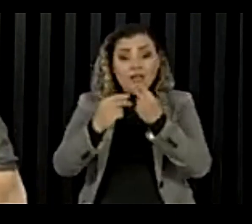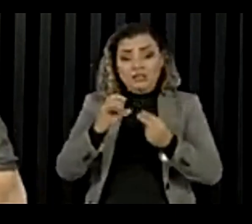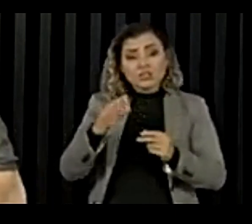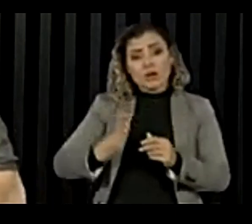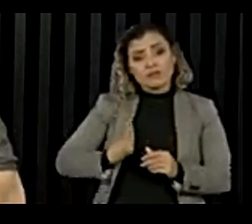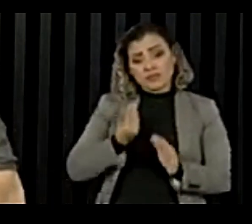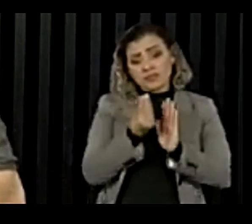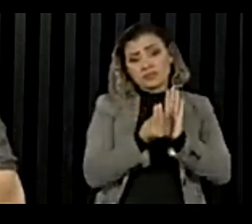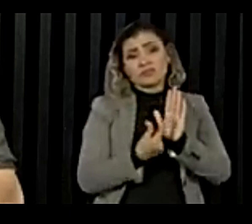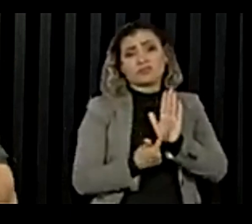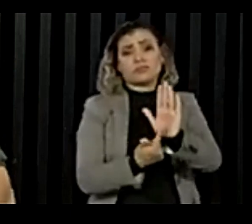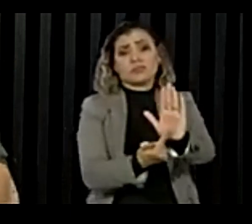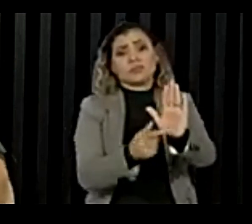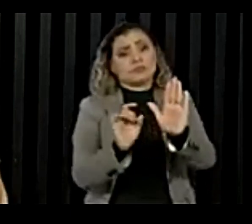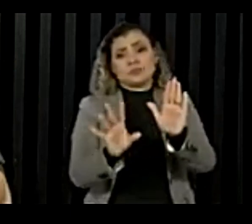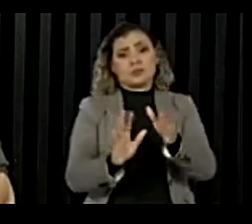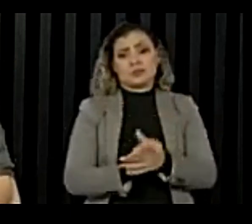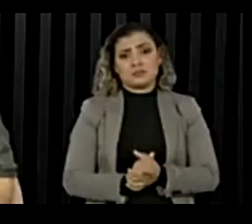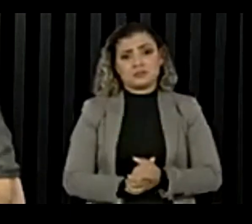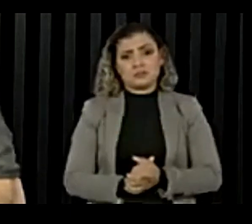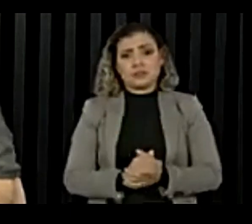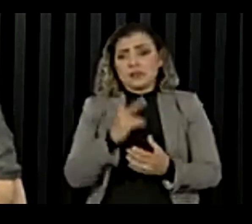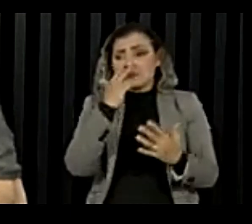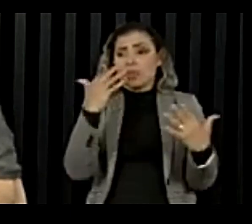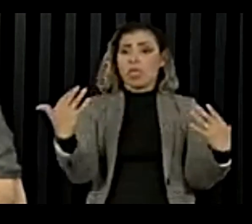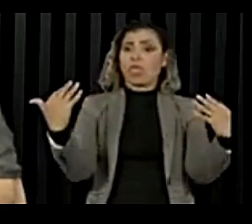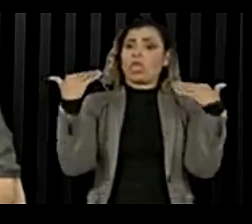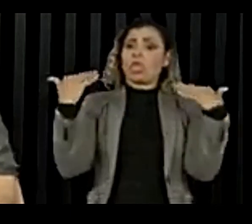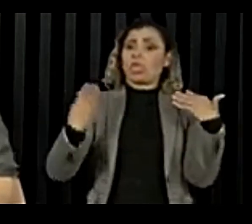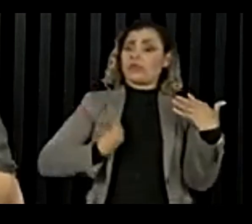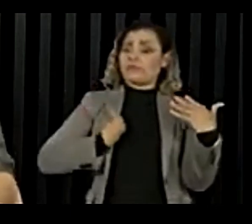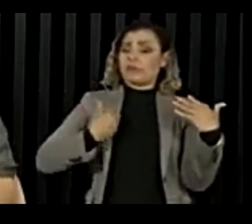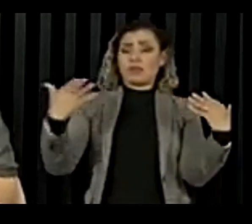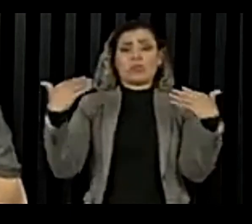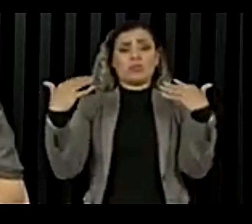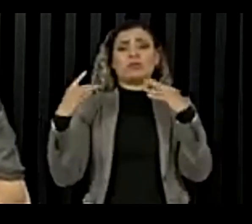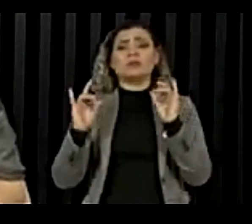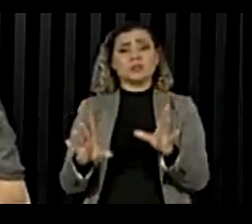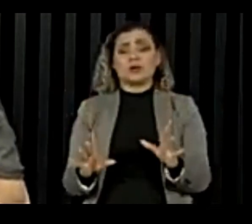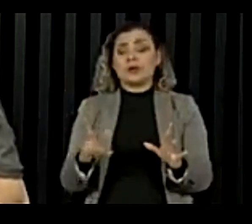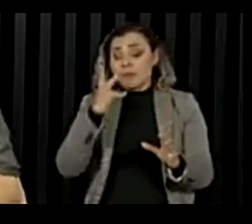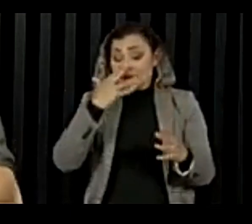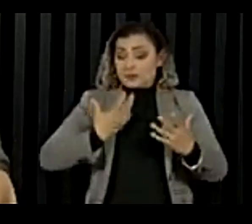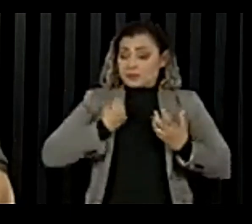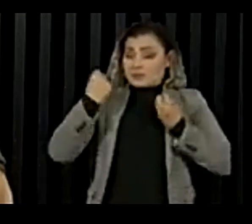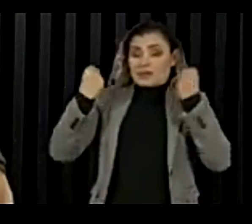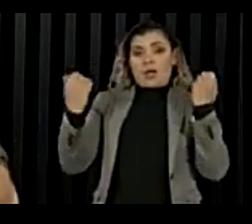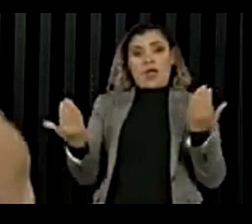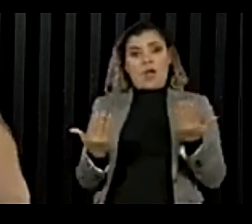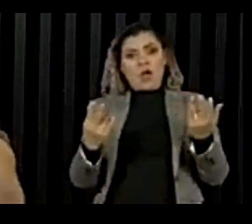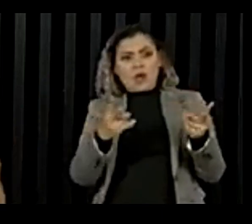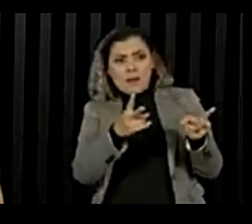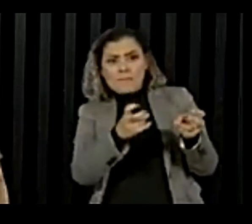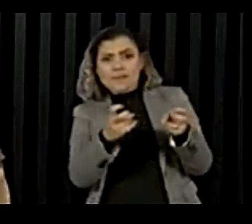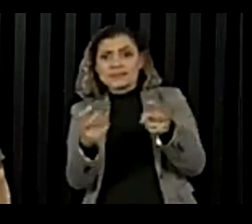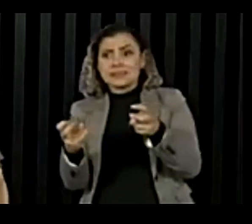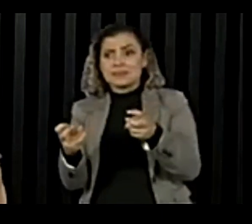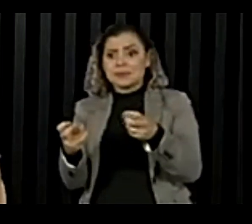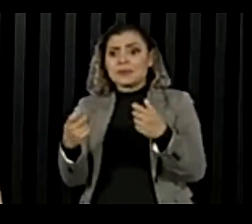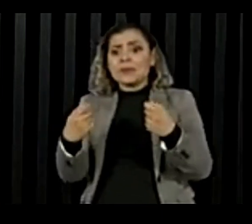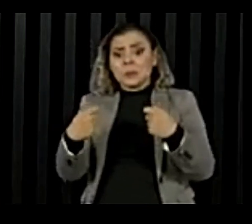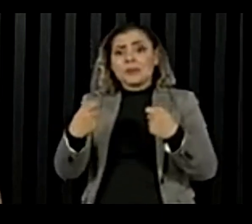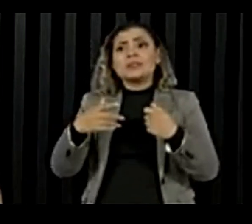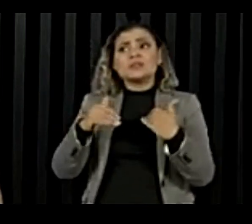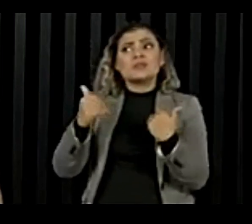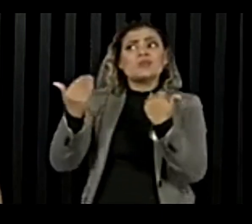para as pessoas. Então eu acho que isso está sendo um choque de realidade para esse tipo de personalidade, para perceber que necessita do ambiente